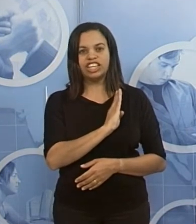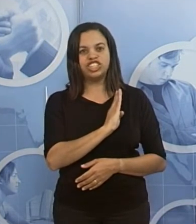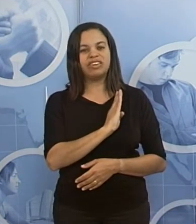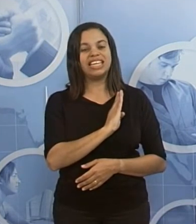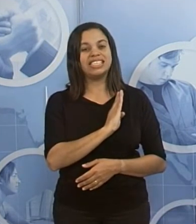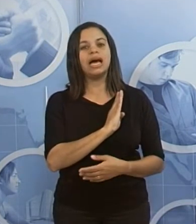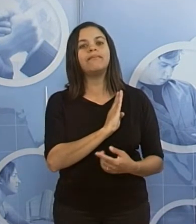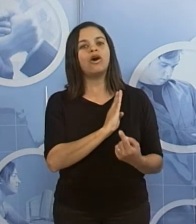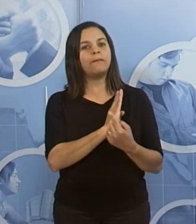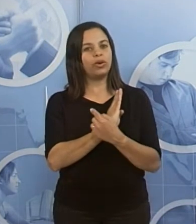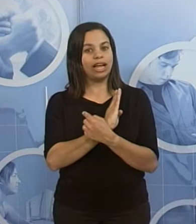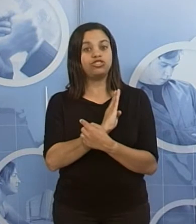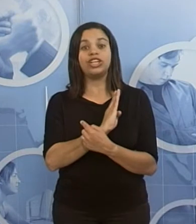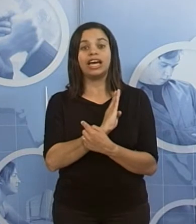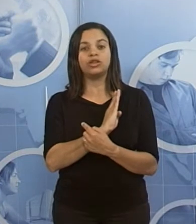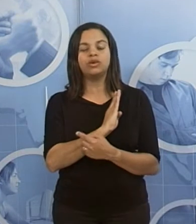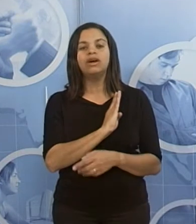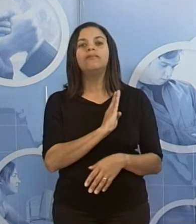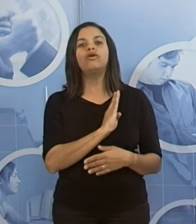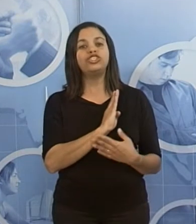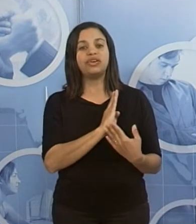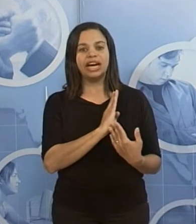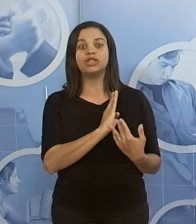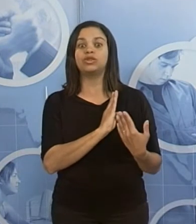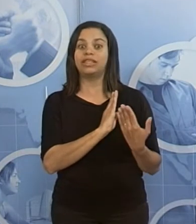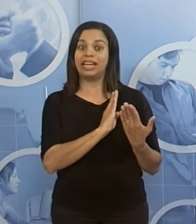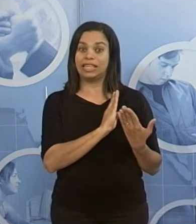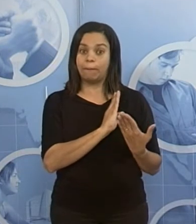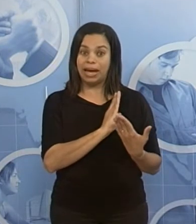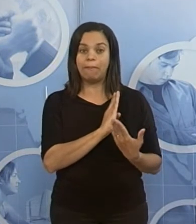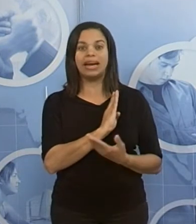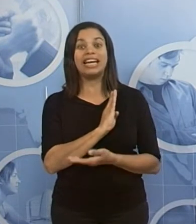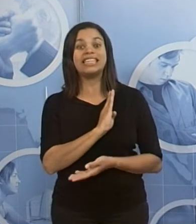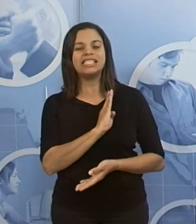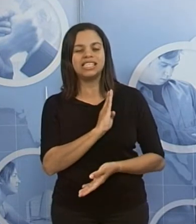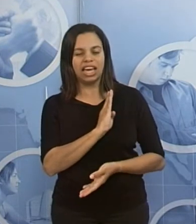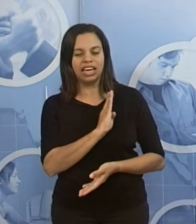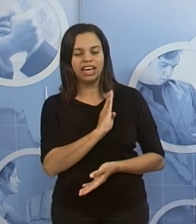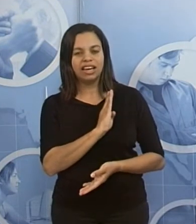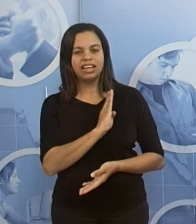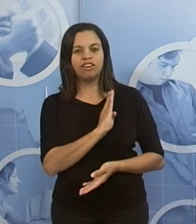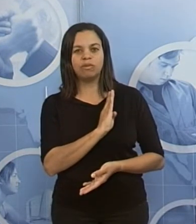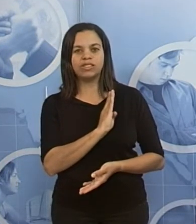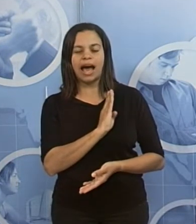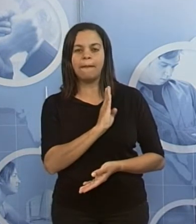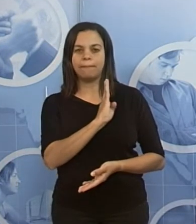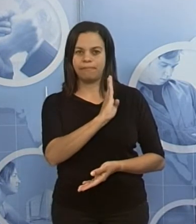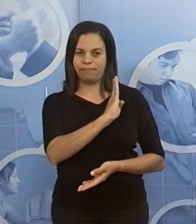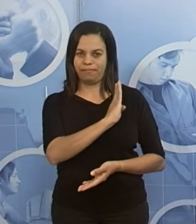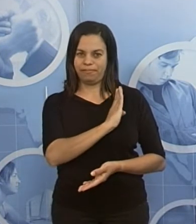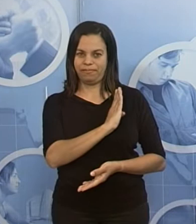gente vai trazer a mão para o lado direito, modificando da letra B para a letra C. Então vamos lá?